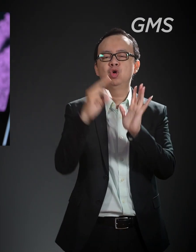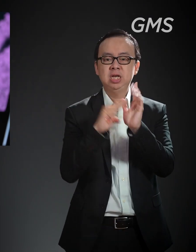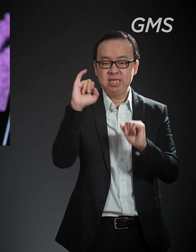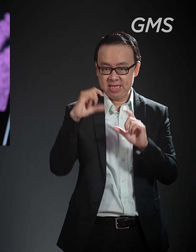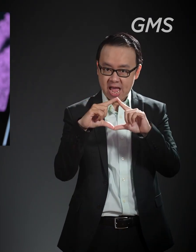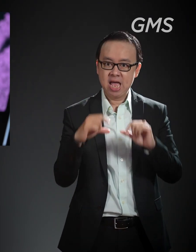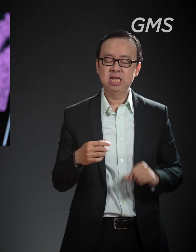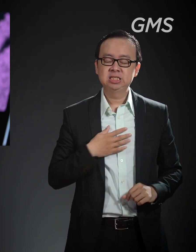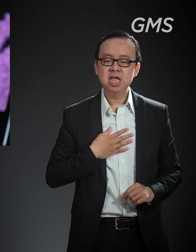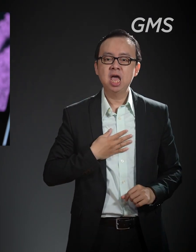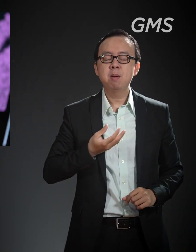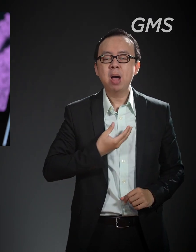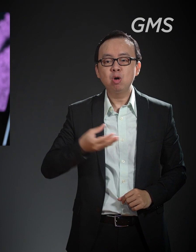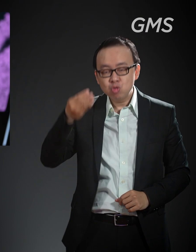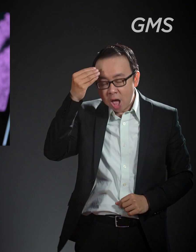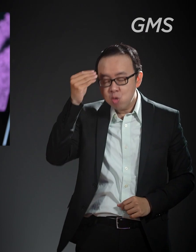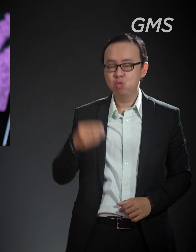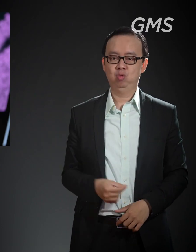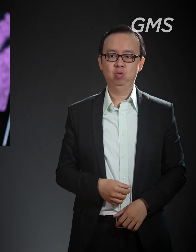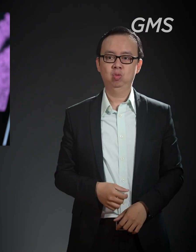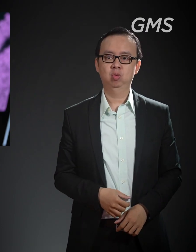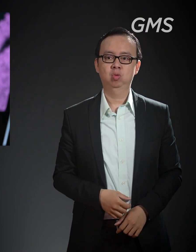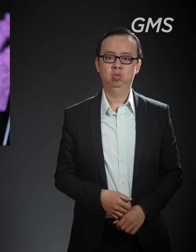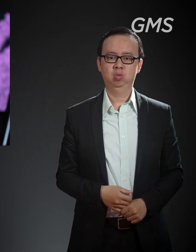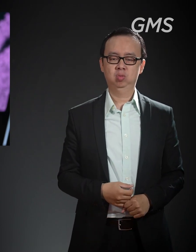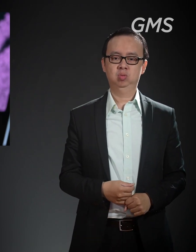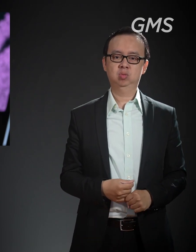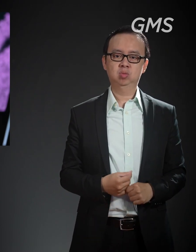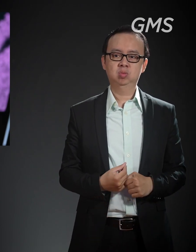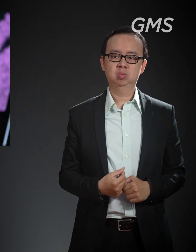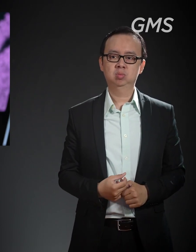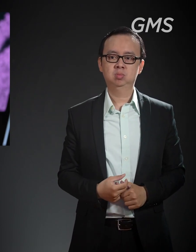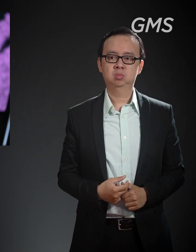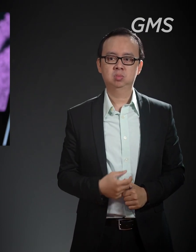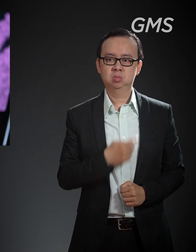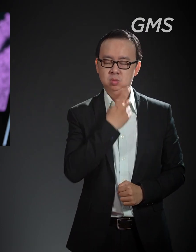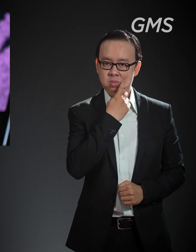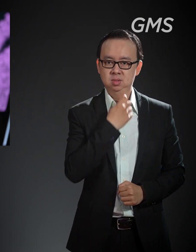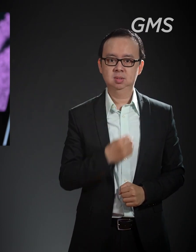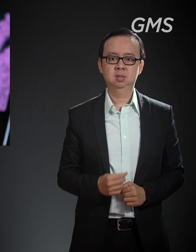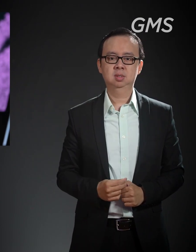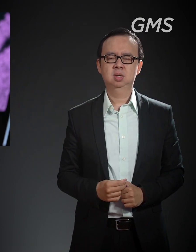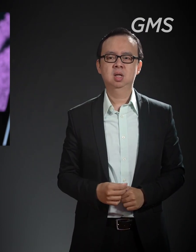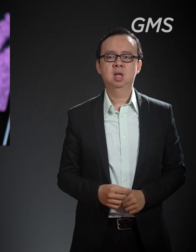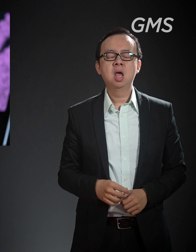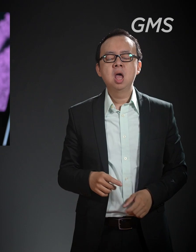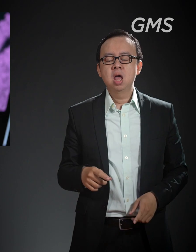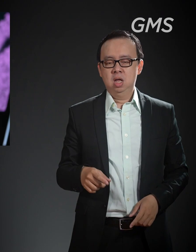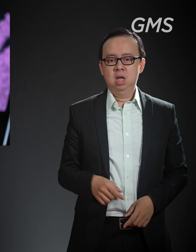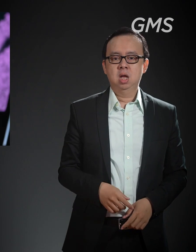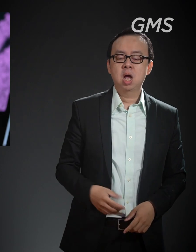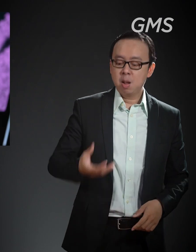Dan mereka mengemis untuk sebuah kesempatan. Please kasih kami kesempatan, karena kami sudah punya kemauan. Kemauan tidak ketemu kesempatan, ya nggak jadi